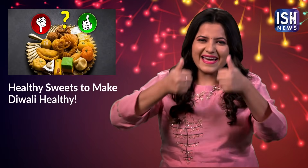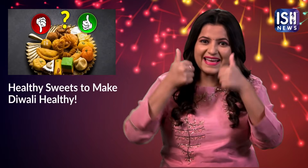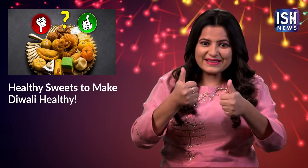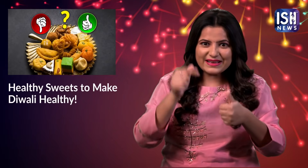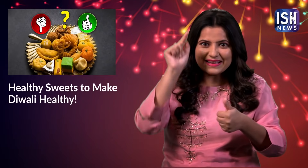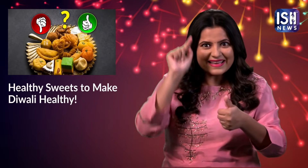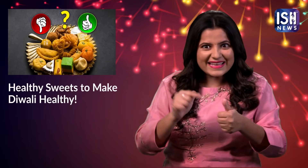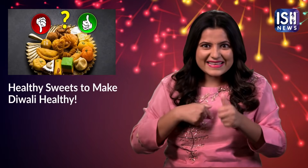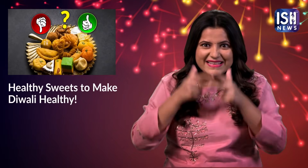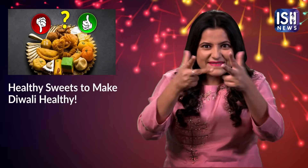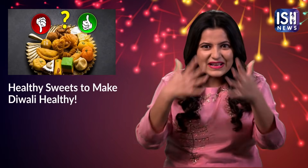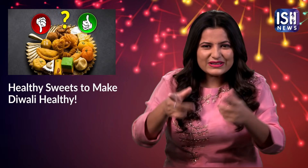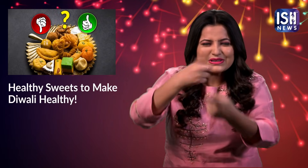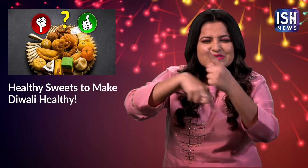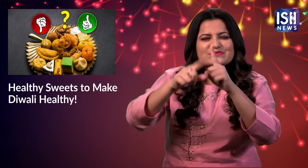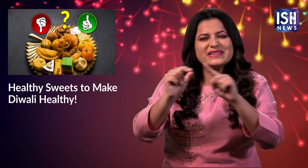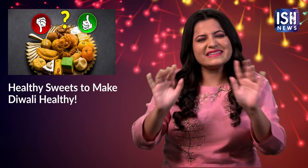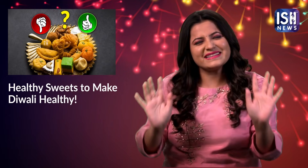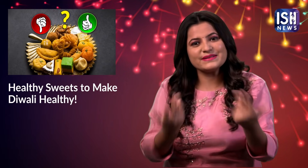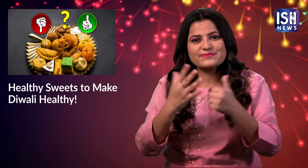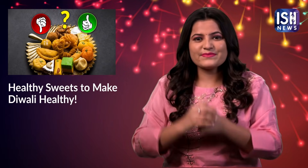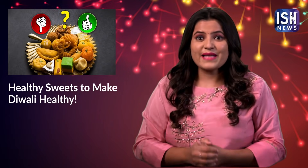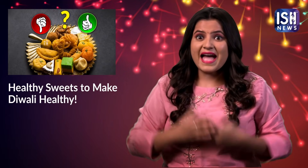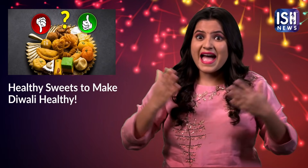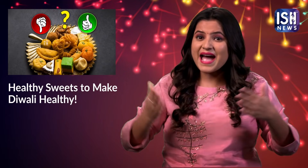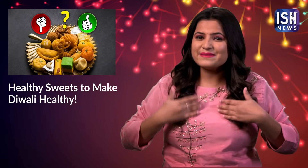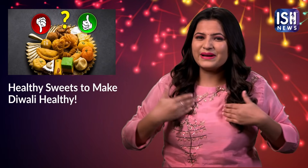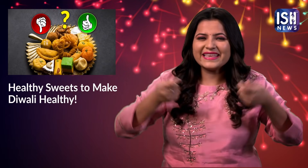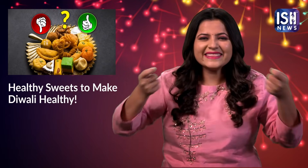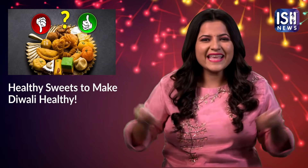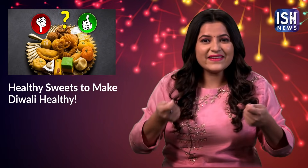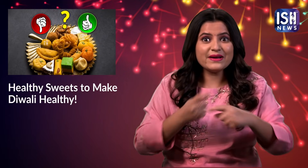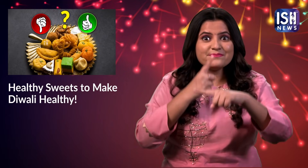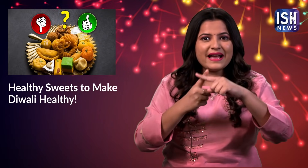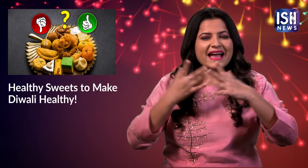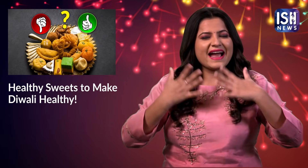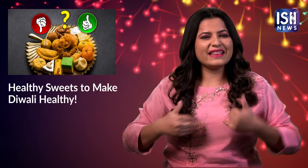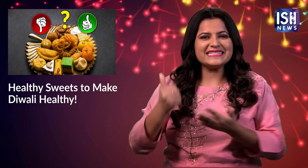तो इन सुजाओं का पालन करें और हमें आशा है कि आपकी दिवाली खुश हो और सुरक्षित हो